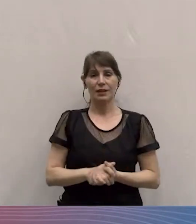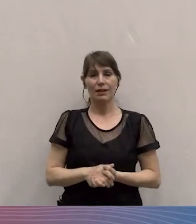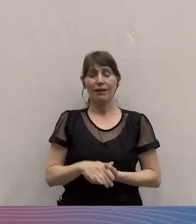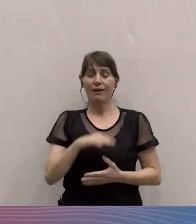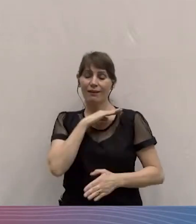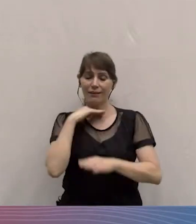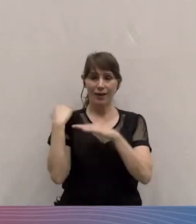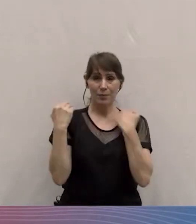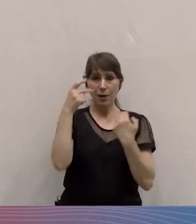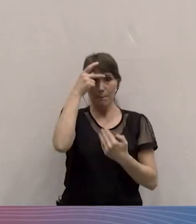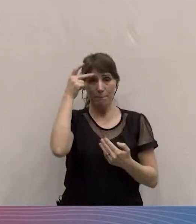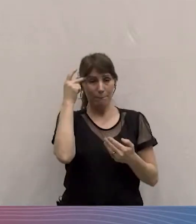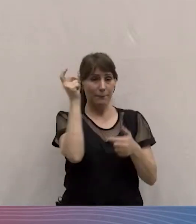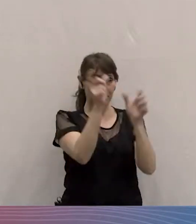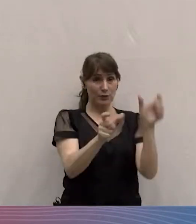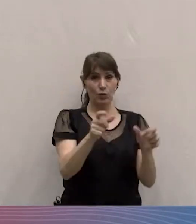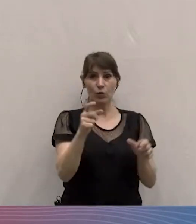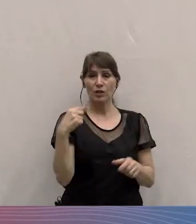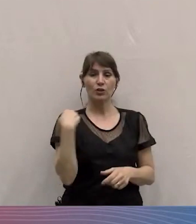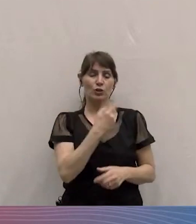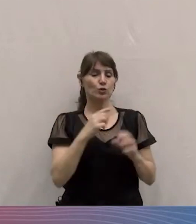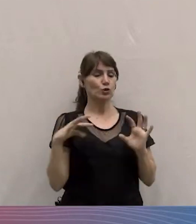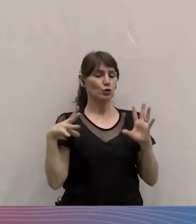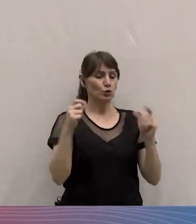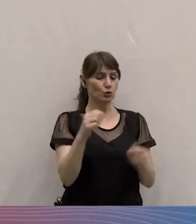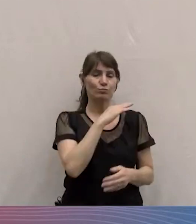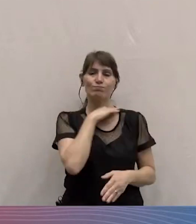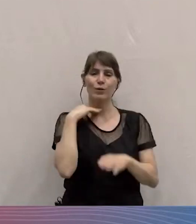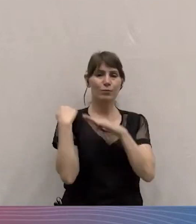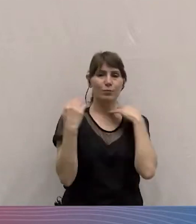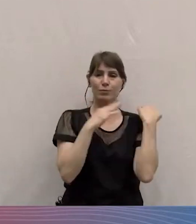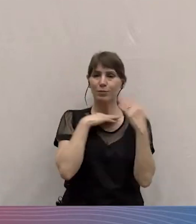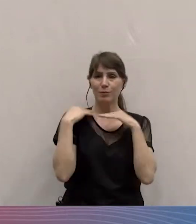para todos os homens. Todos nós estamos mortos em